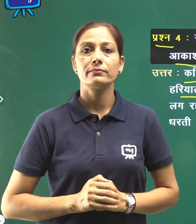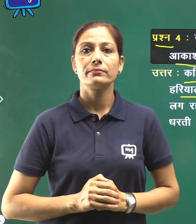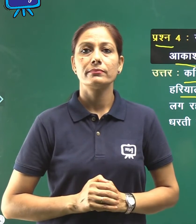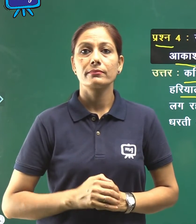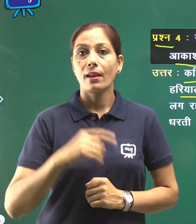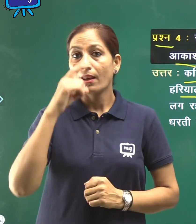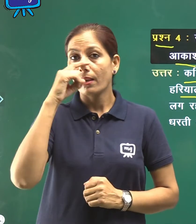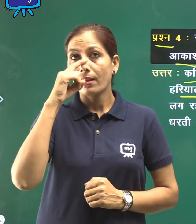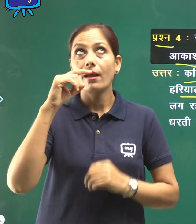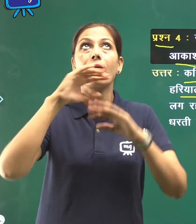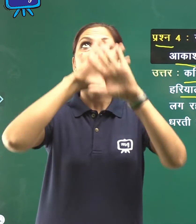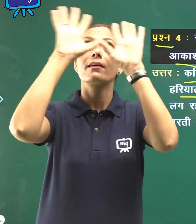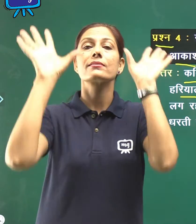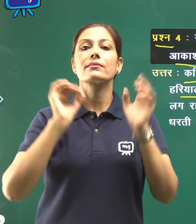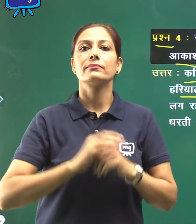नीला आकाश